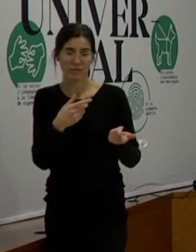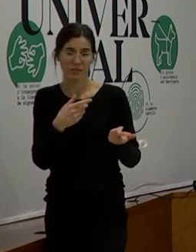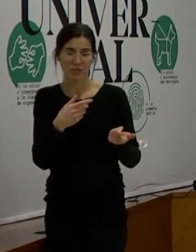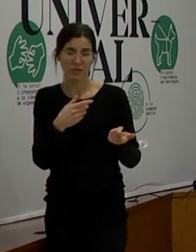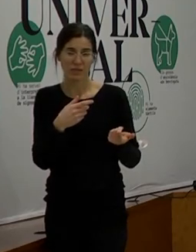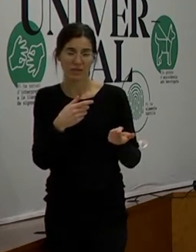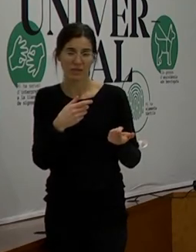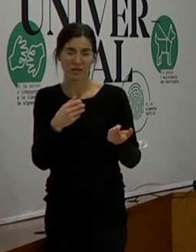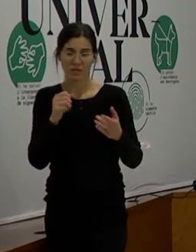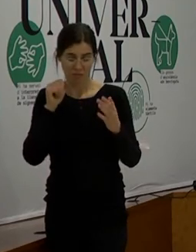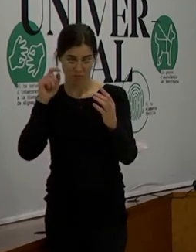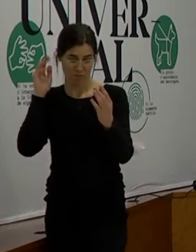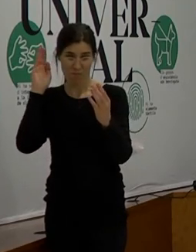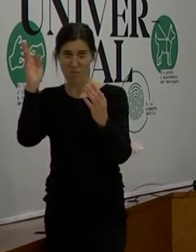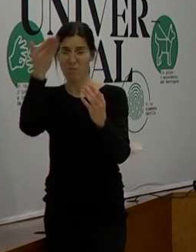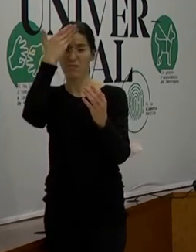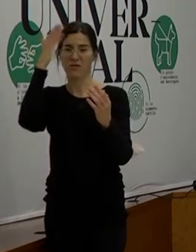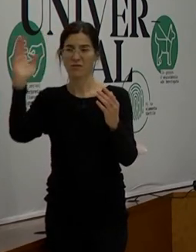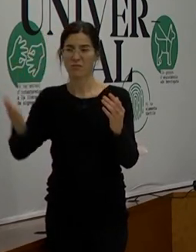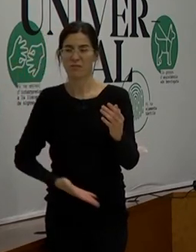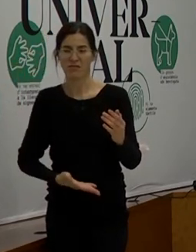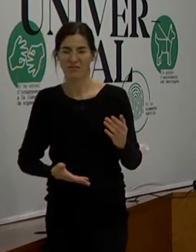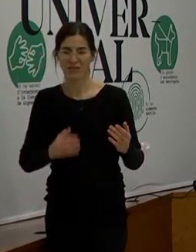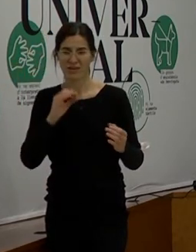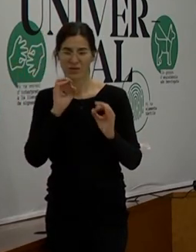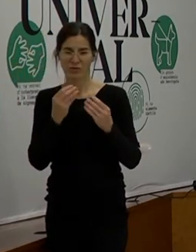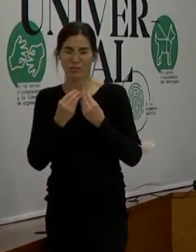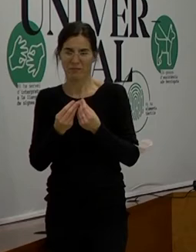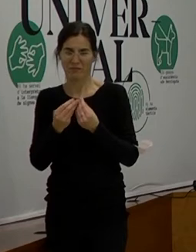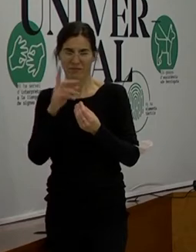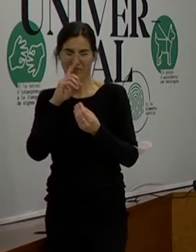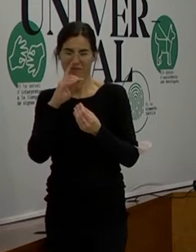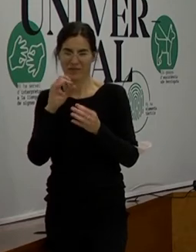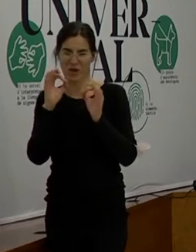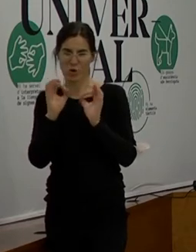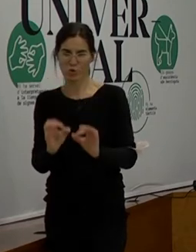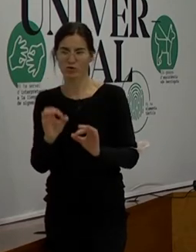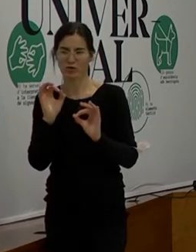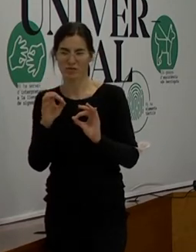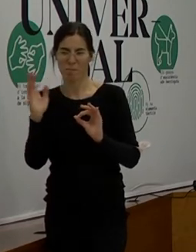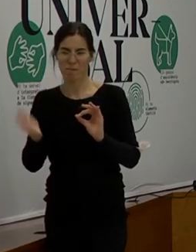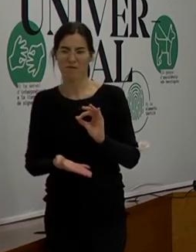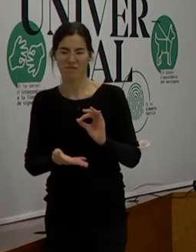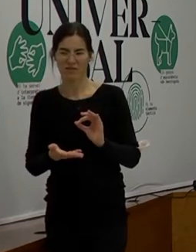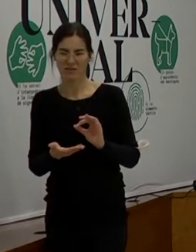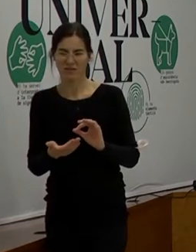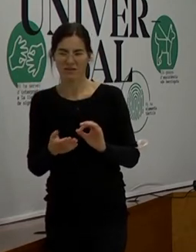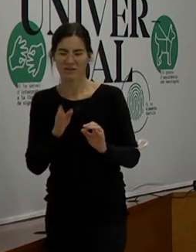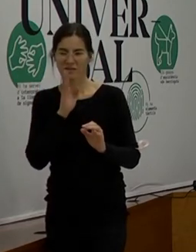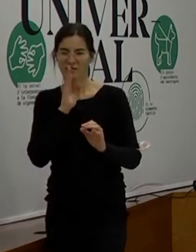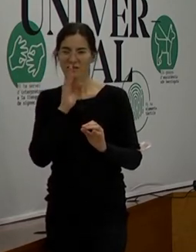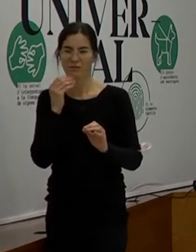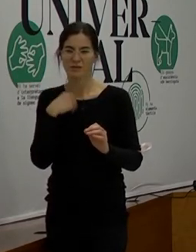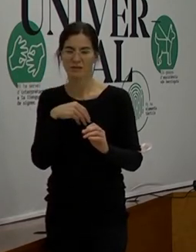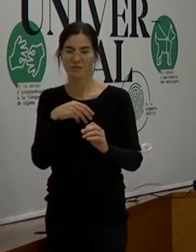Y te vas a dar un piño justo en tu anatomía maravillosa que no veas. Vale. Per tant, quin és el